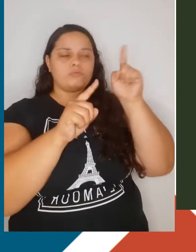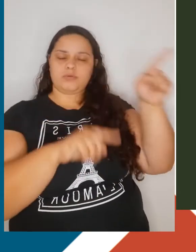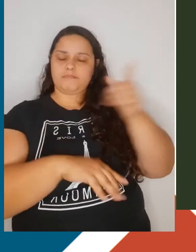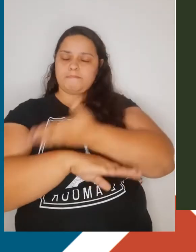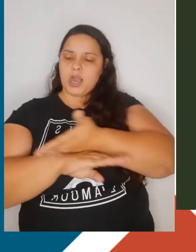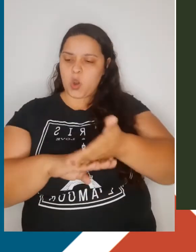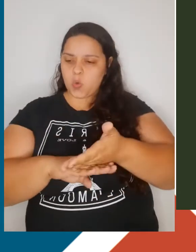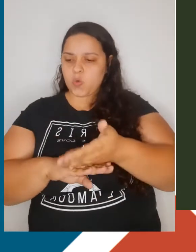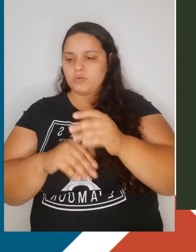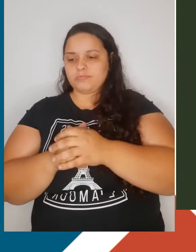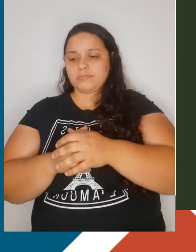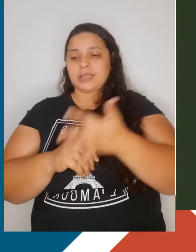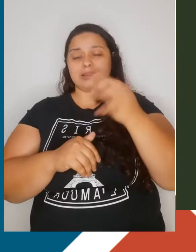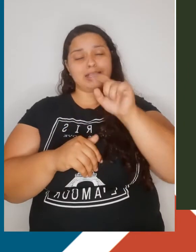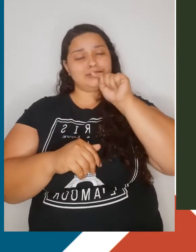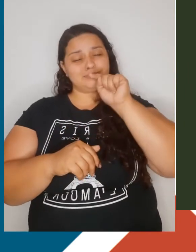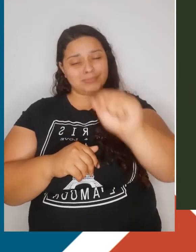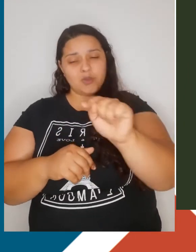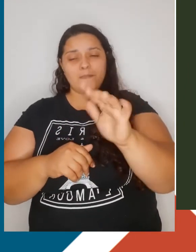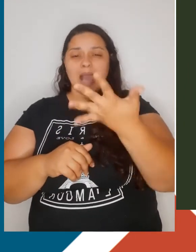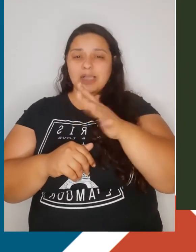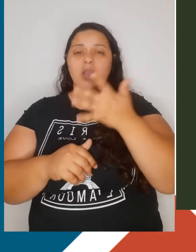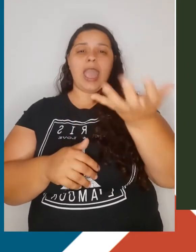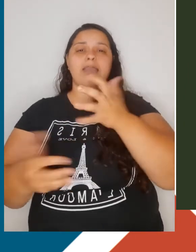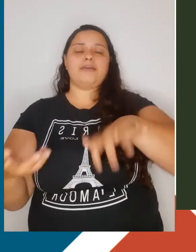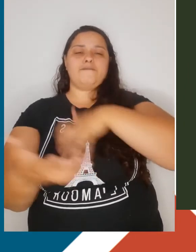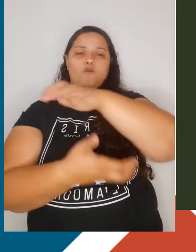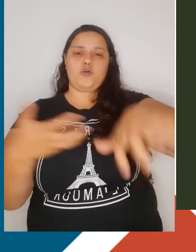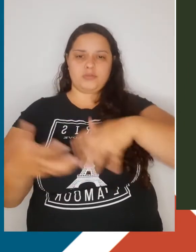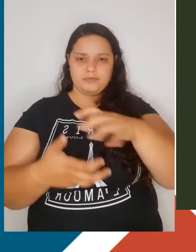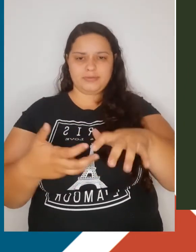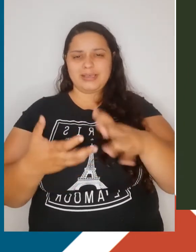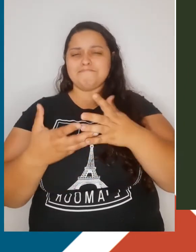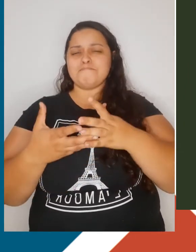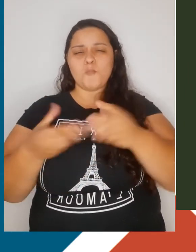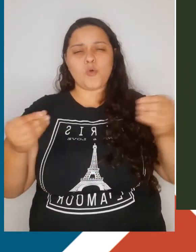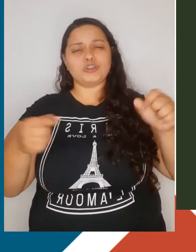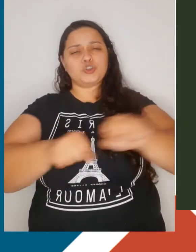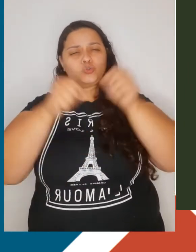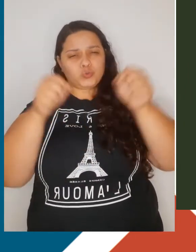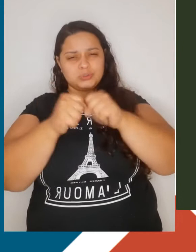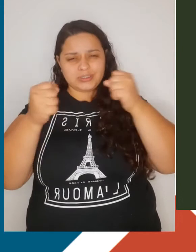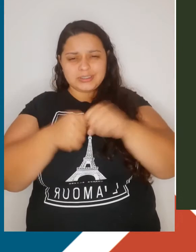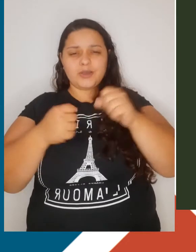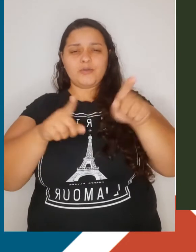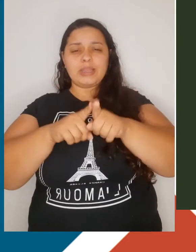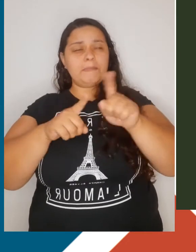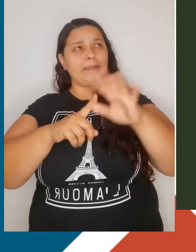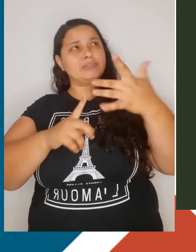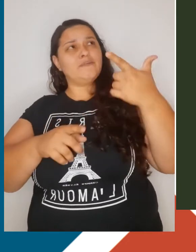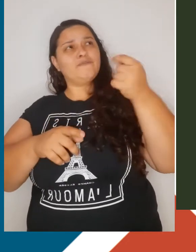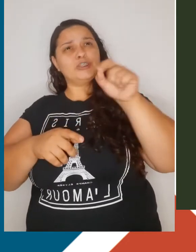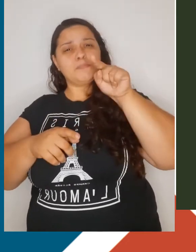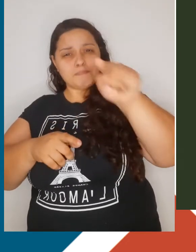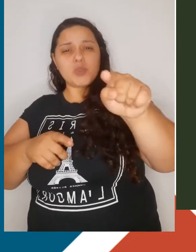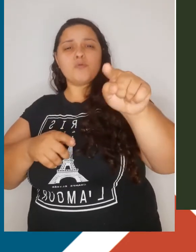contra o domínio dos brancos. Cerca de 10 mil escravizados envolveram-se nessa revolta, causando uma enorme destruição e